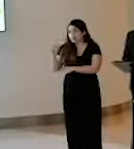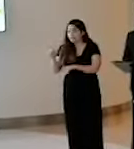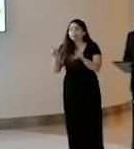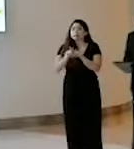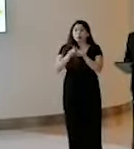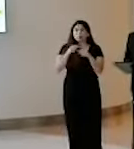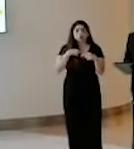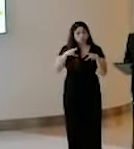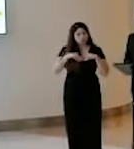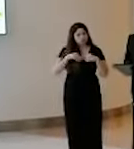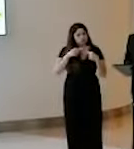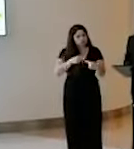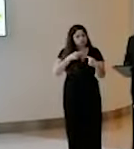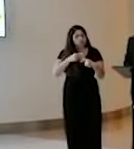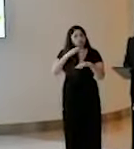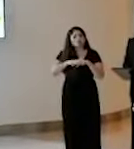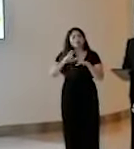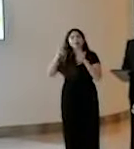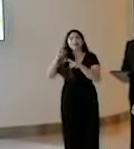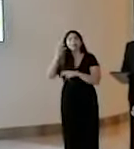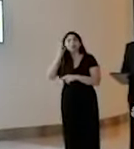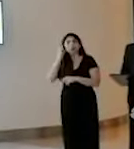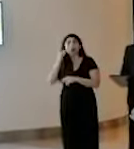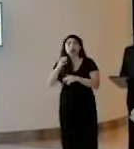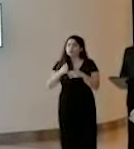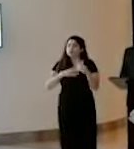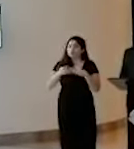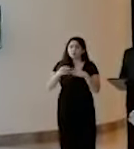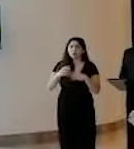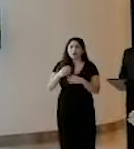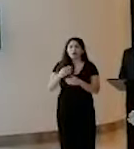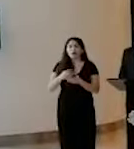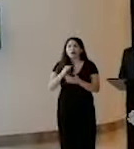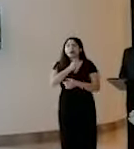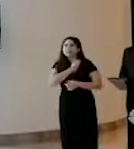mujeres, a un altísimo costo.